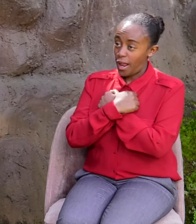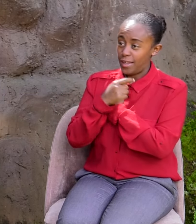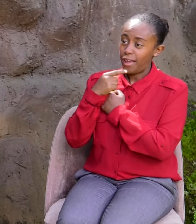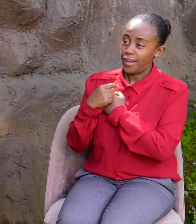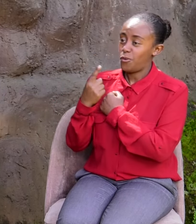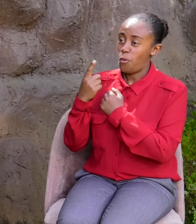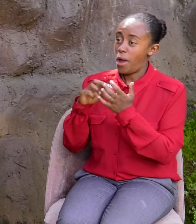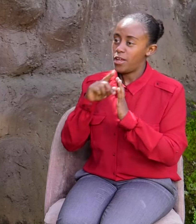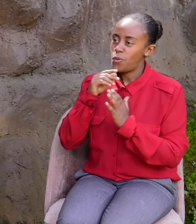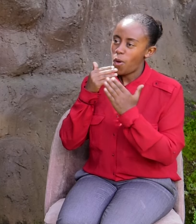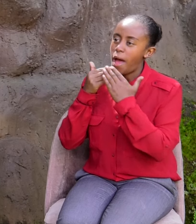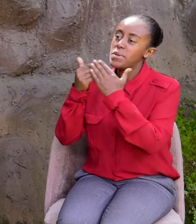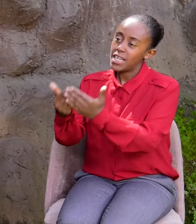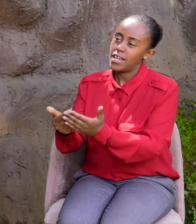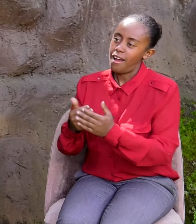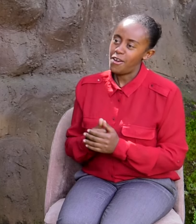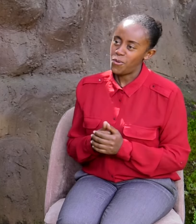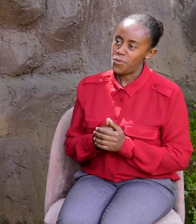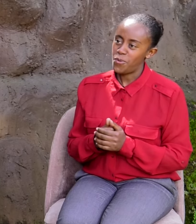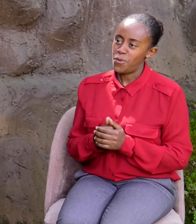እና አመሰግናለሁ።